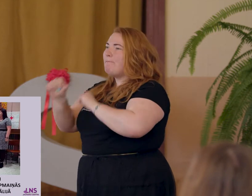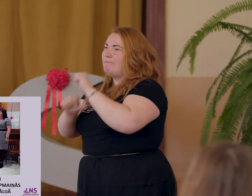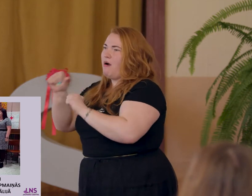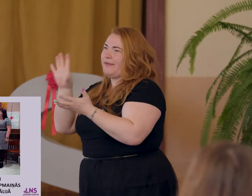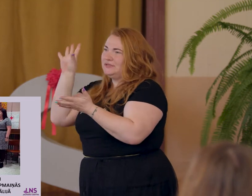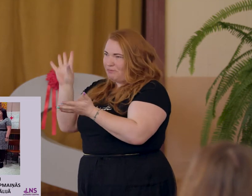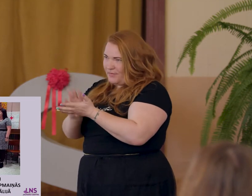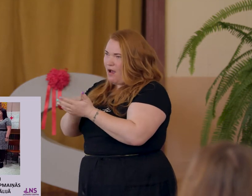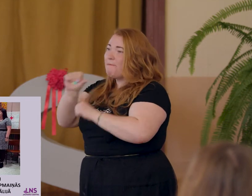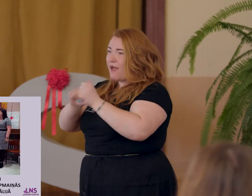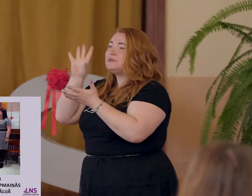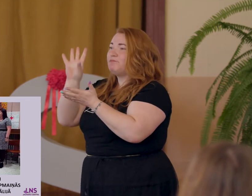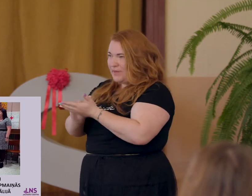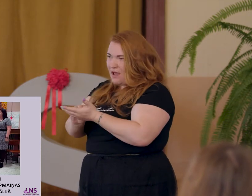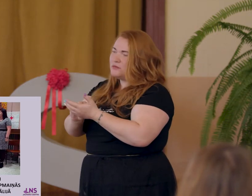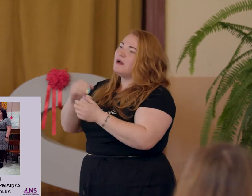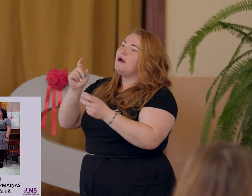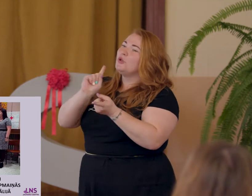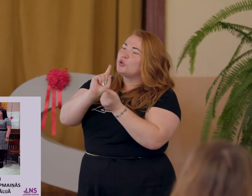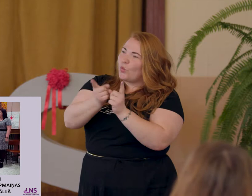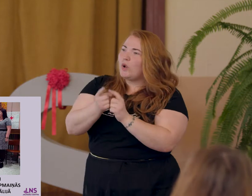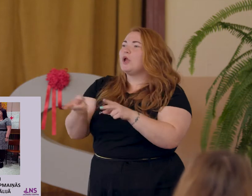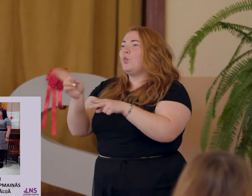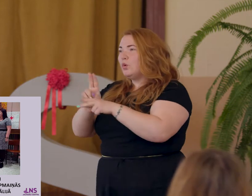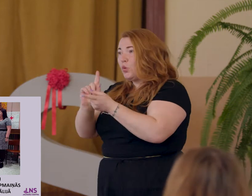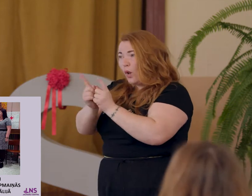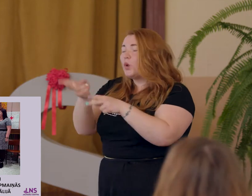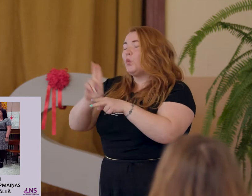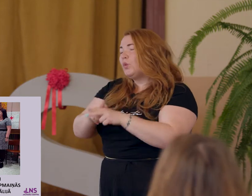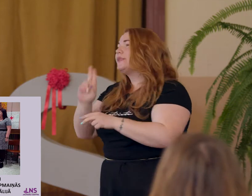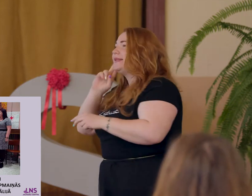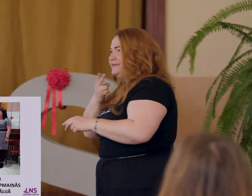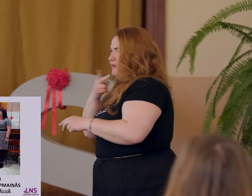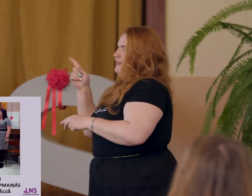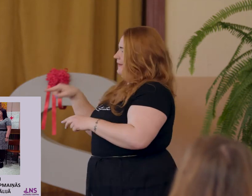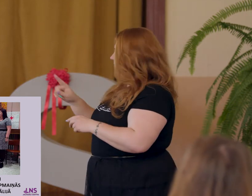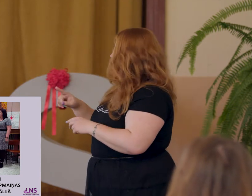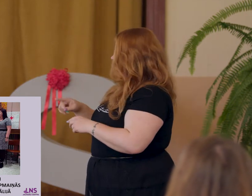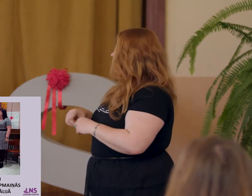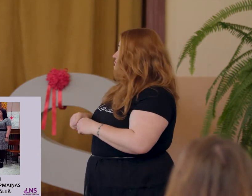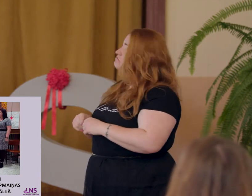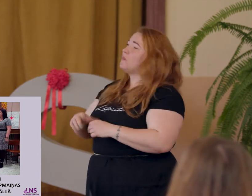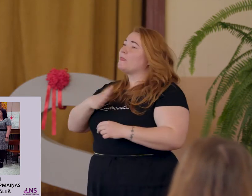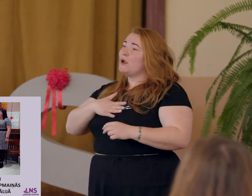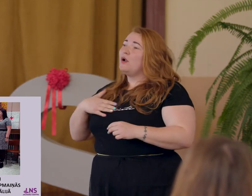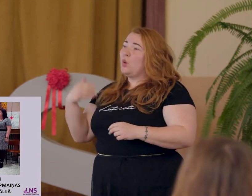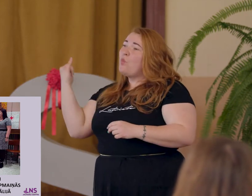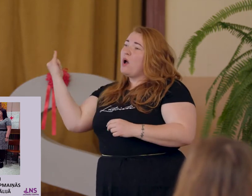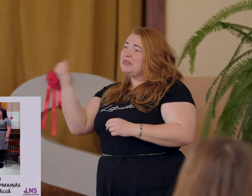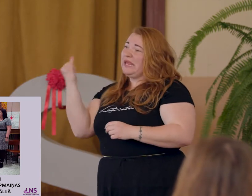Integrācija. Tā mēs pieredzes apmaiņā, un arī tulki, un arī nedzirdīgie. Bija divi